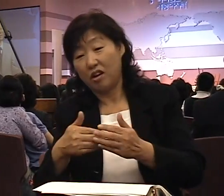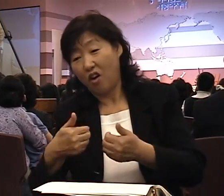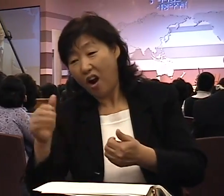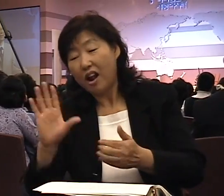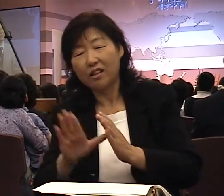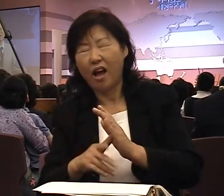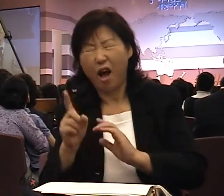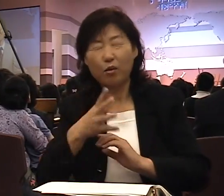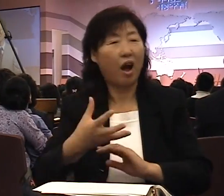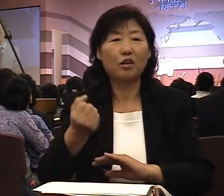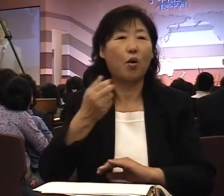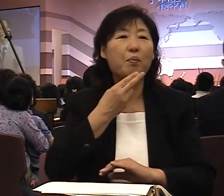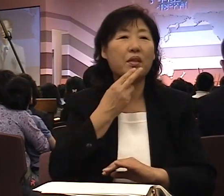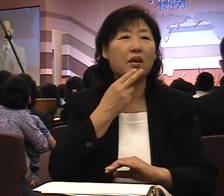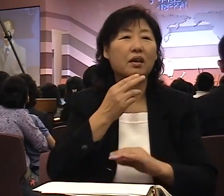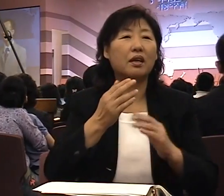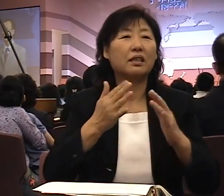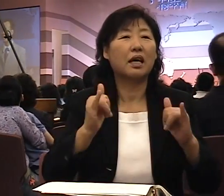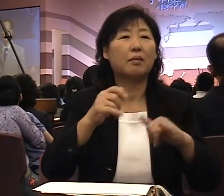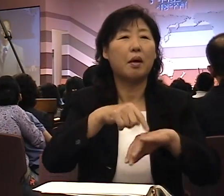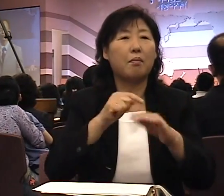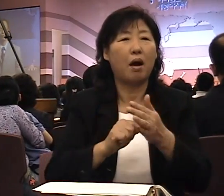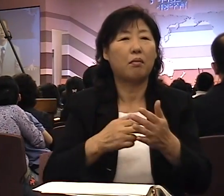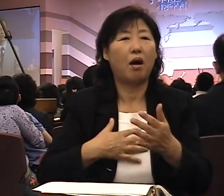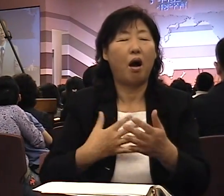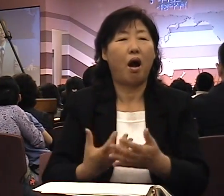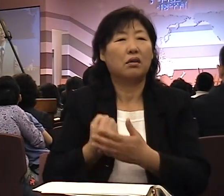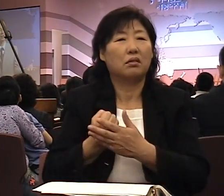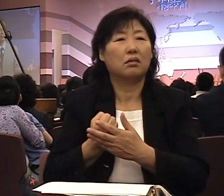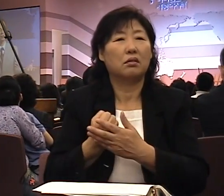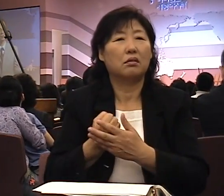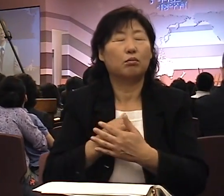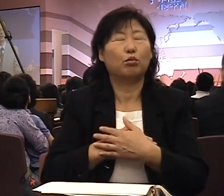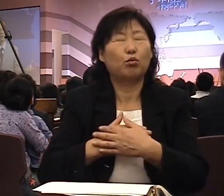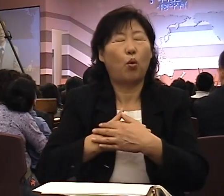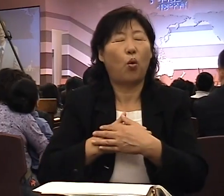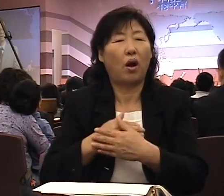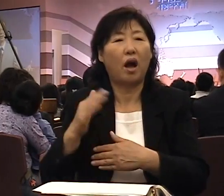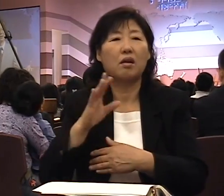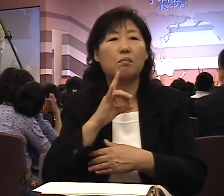사랑하는 사람들의 마음을 가슴에 품고 가는 것뿐이 없어요, 사실. 그렇죠?